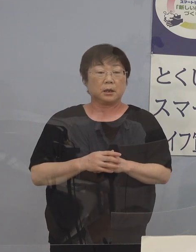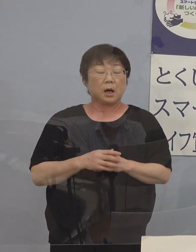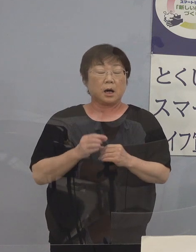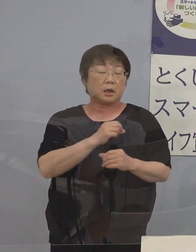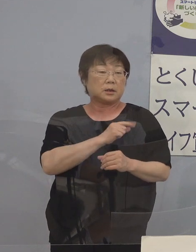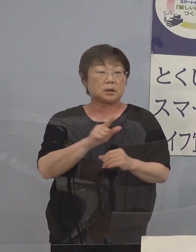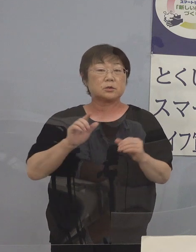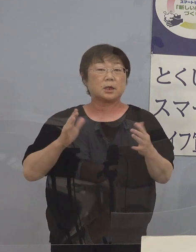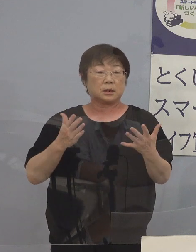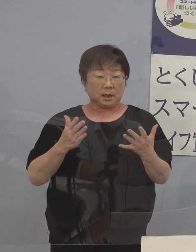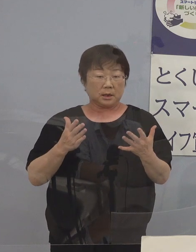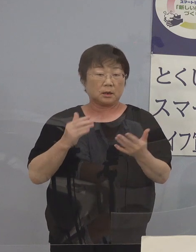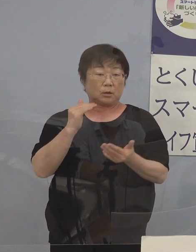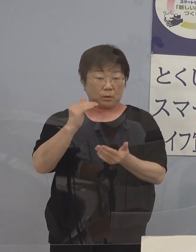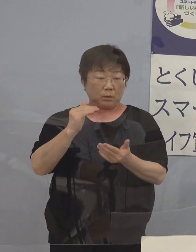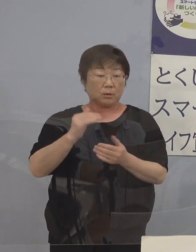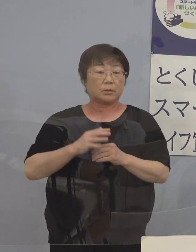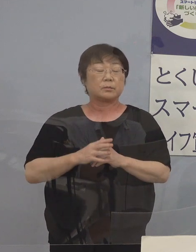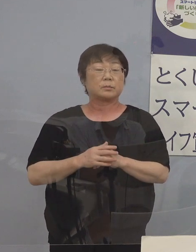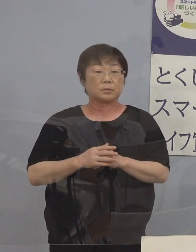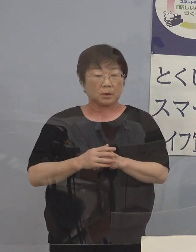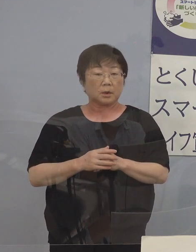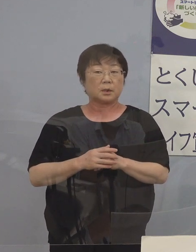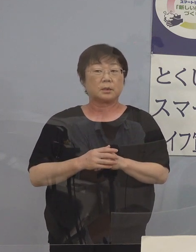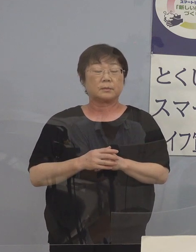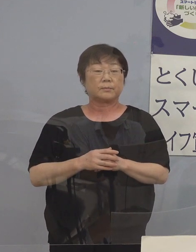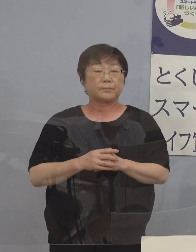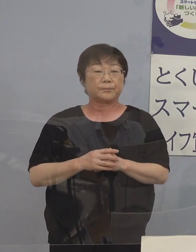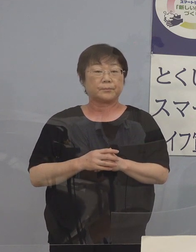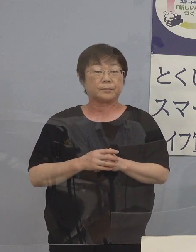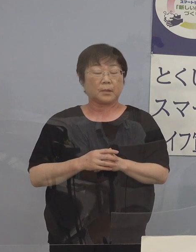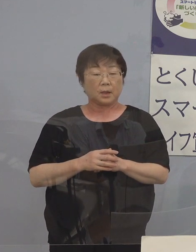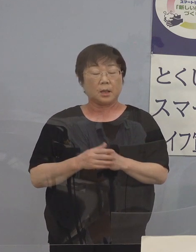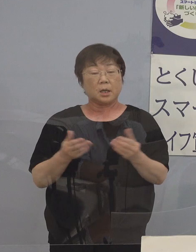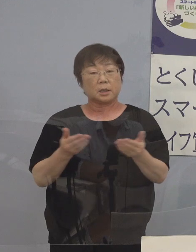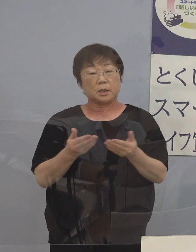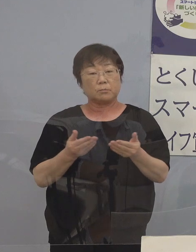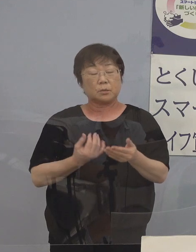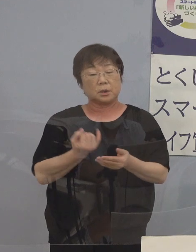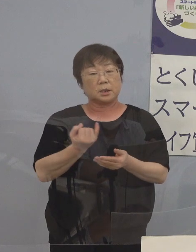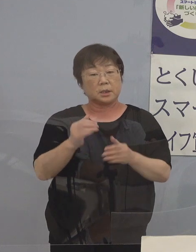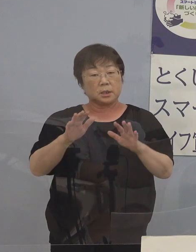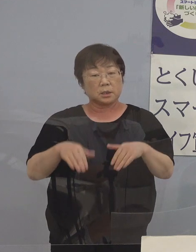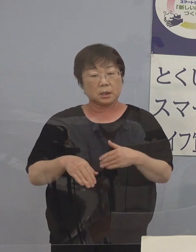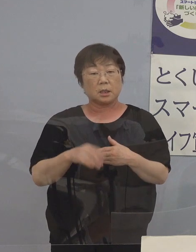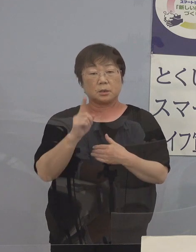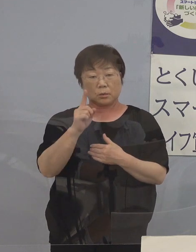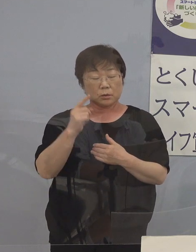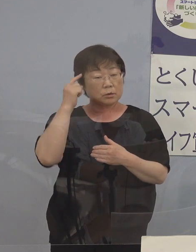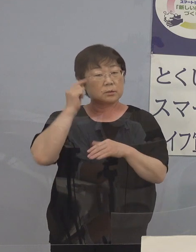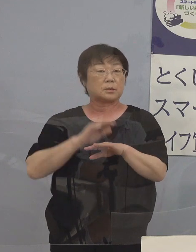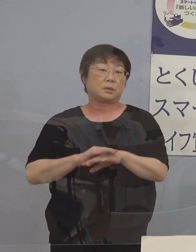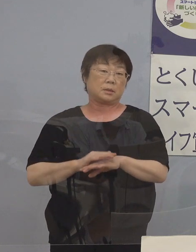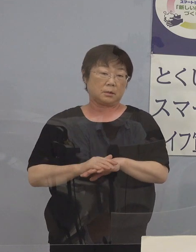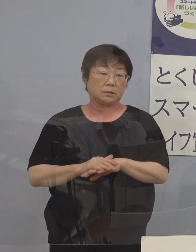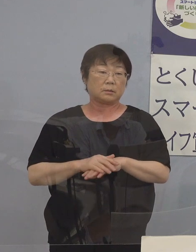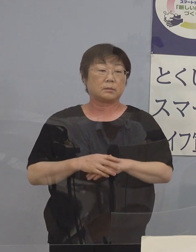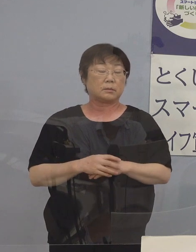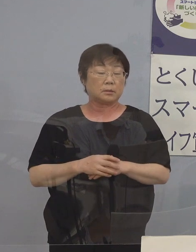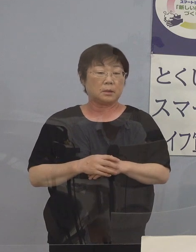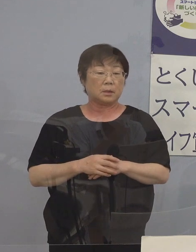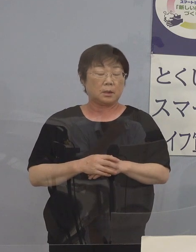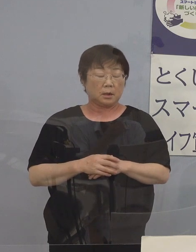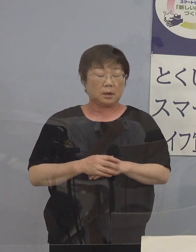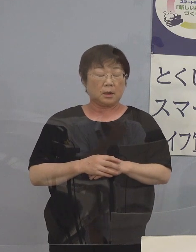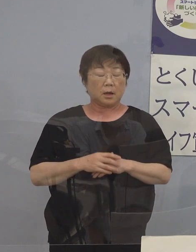まあ、発熱をされていないといった点がまず勤務をされた一つのポイントだったのではないか。まあ、